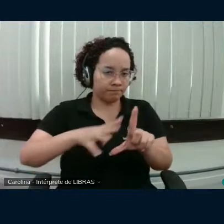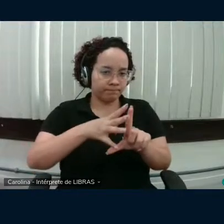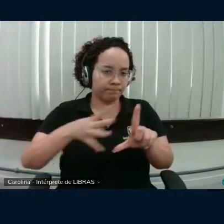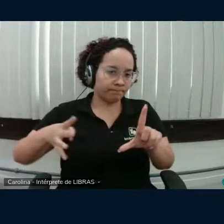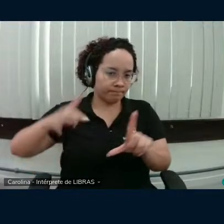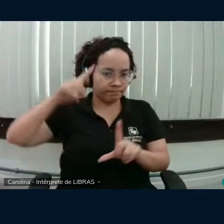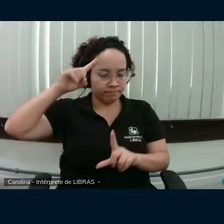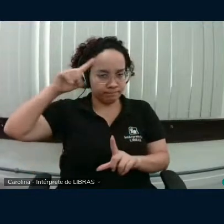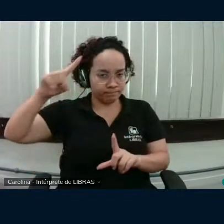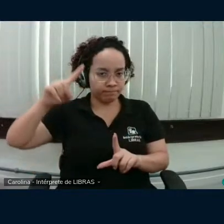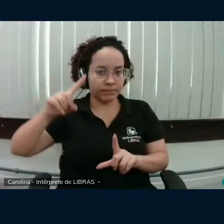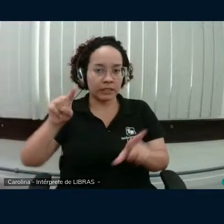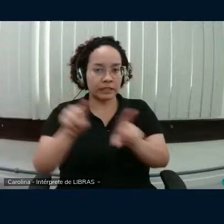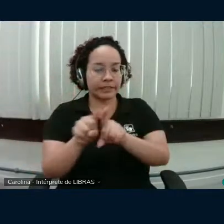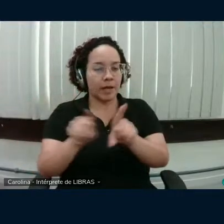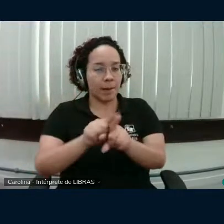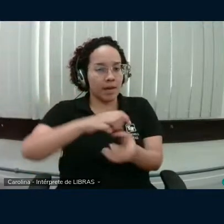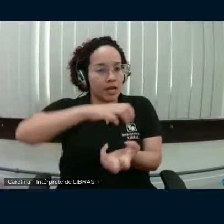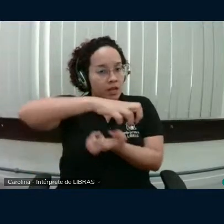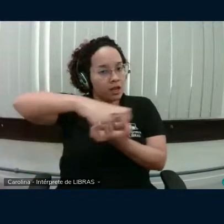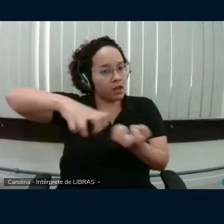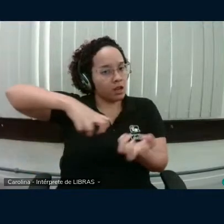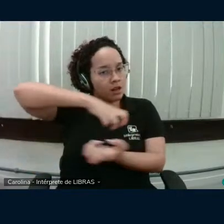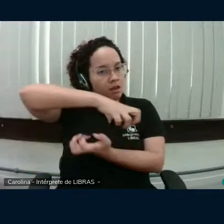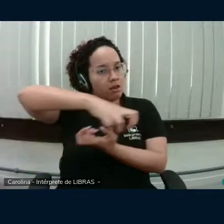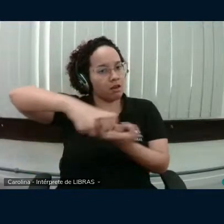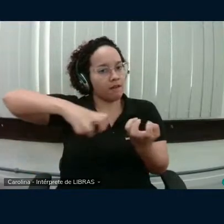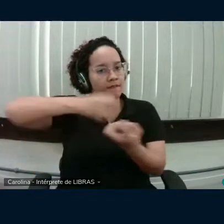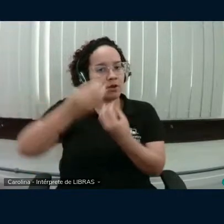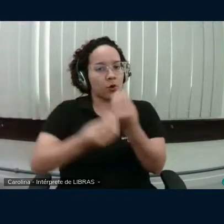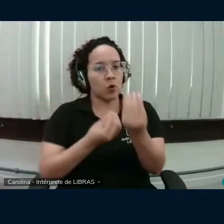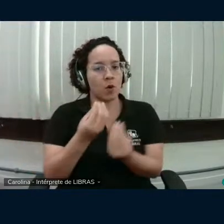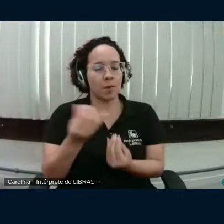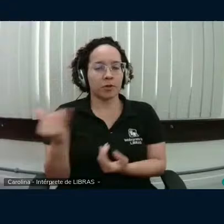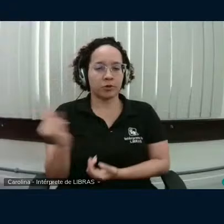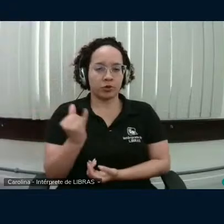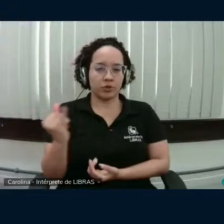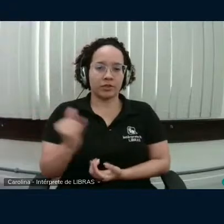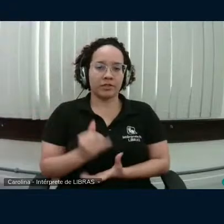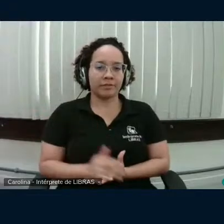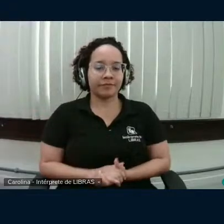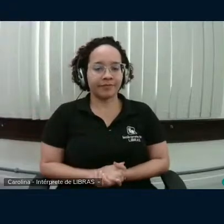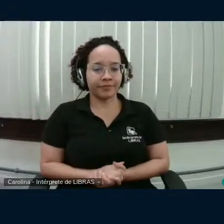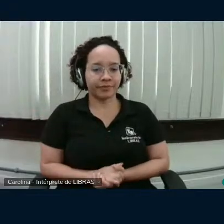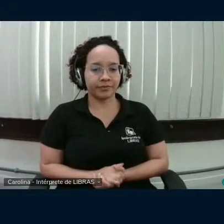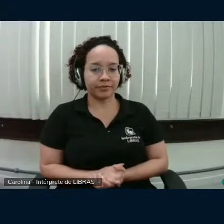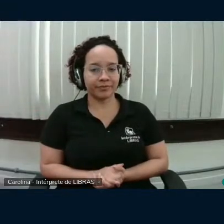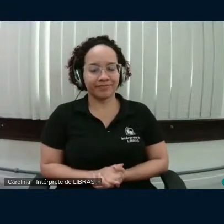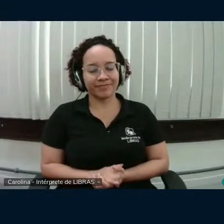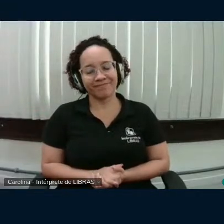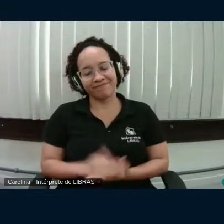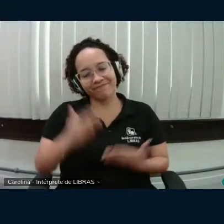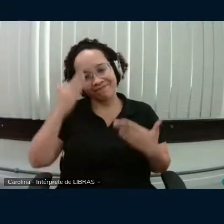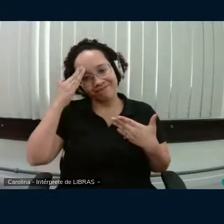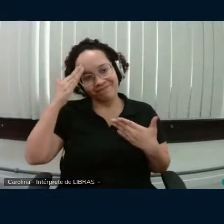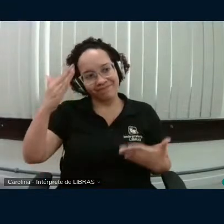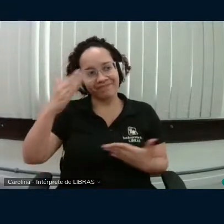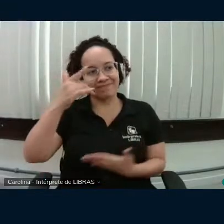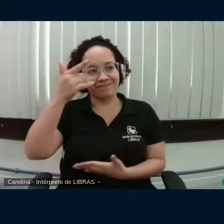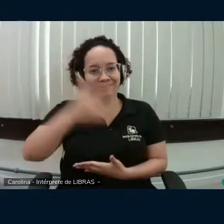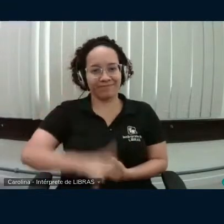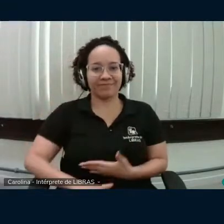situação e estado de greve da instituição, tá bom? Professora, mais uma vez, muito obrigada,